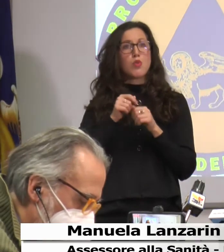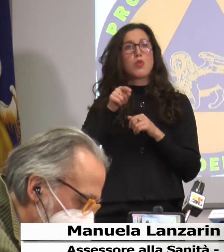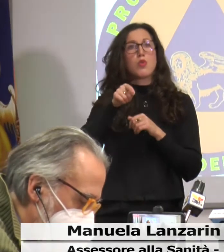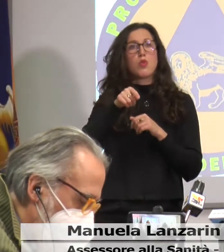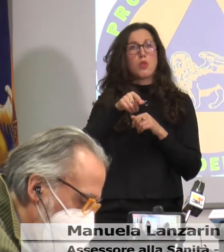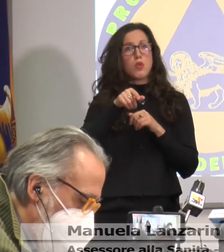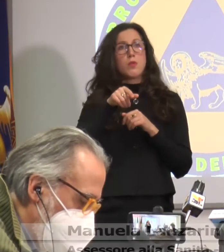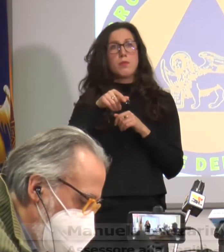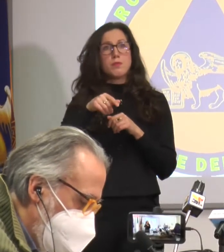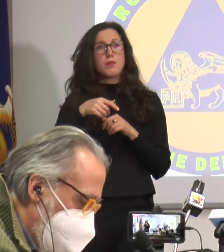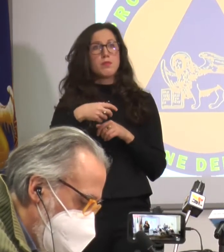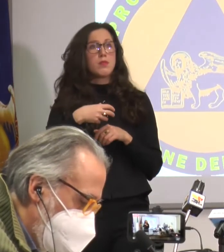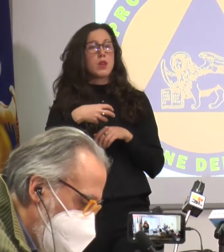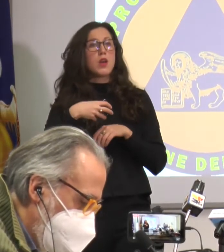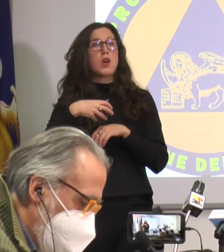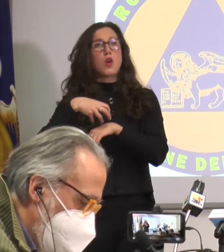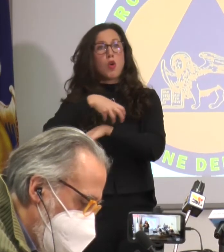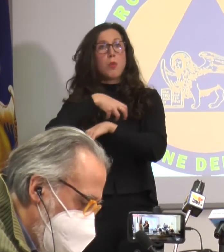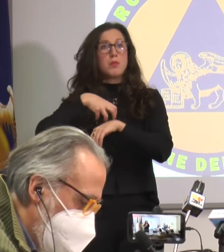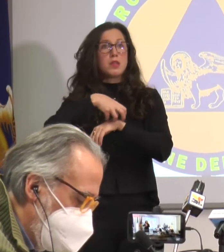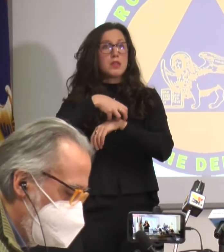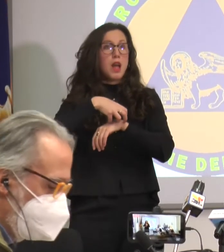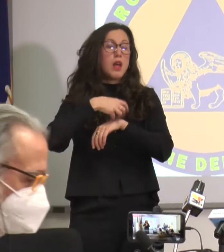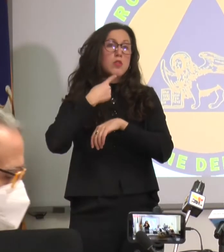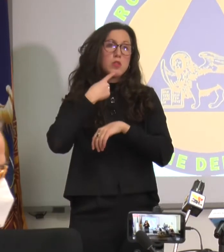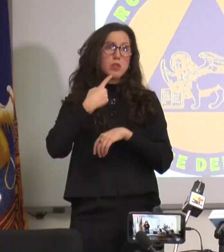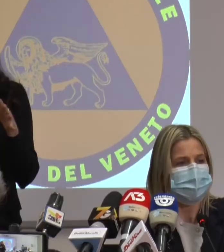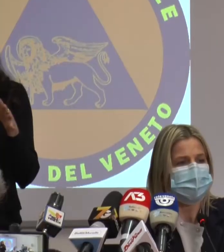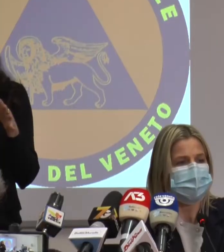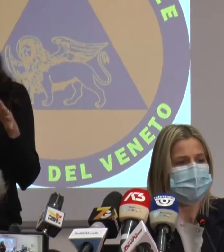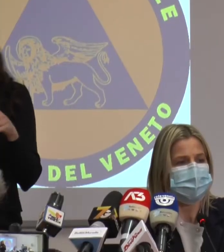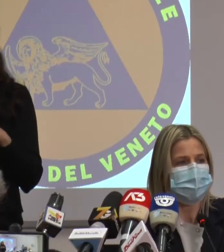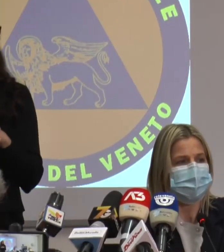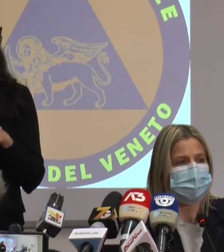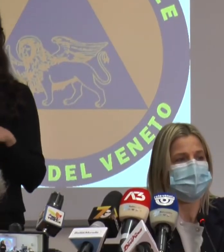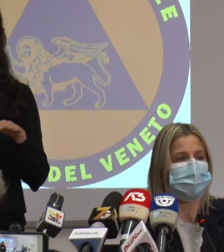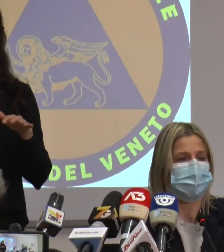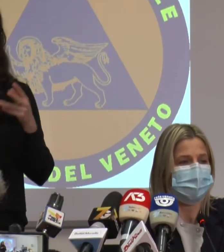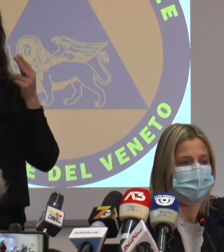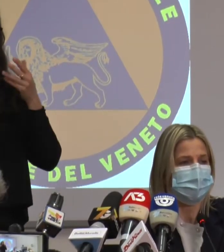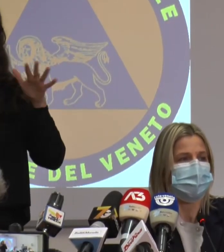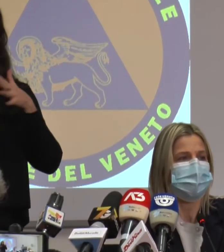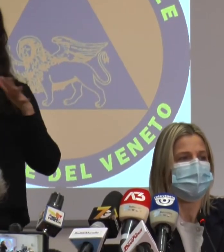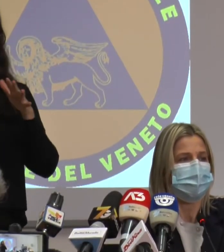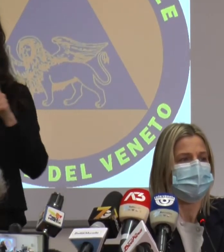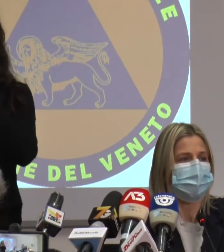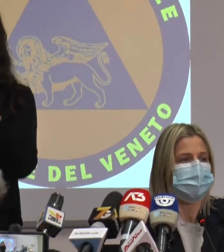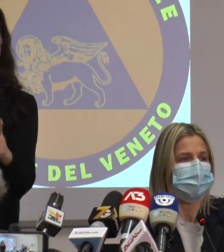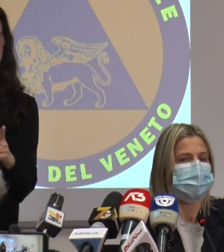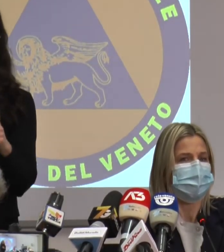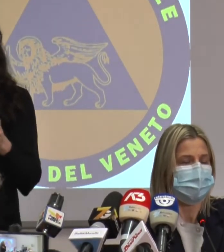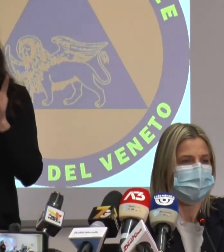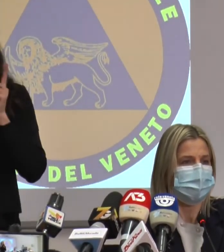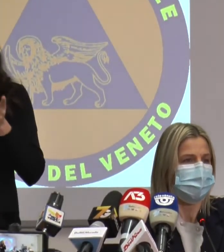completato la vaccinazione complessiva sempre su base volontaria. Prima li facciamo in massa alla popolazione e